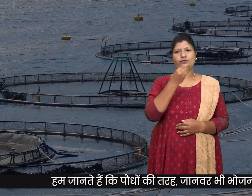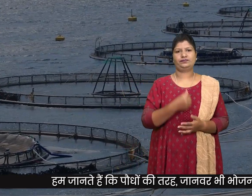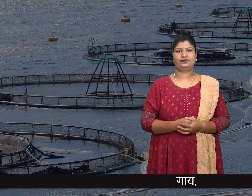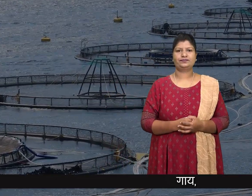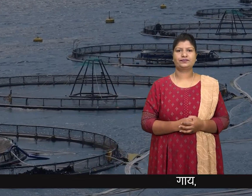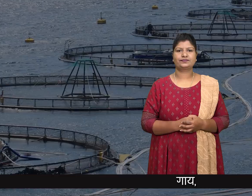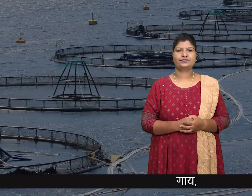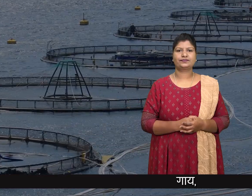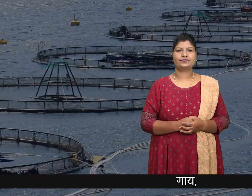गाय,